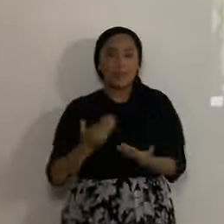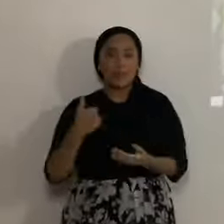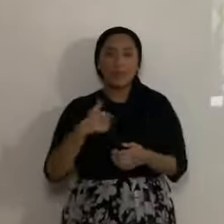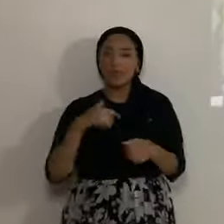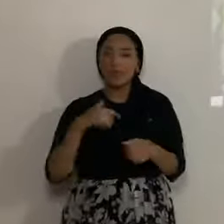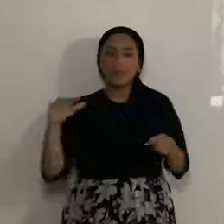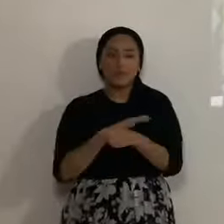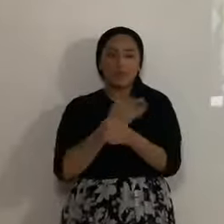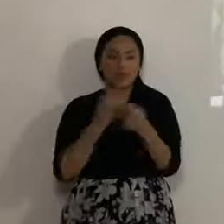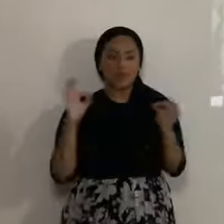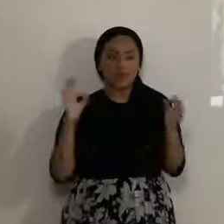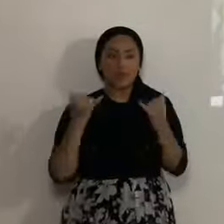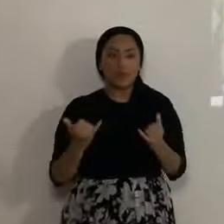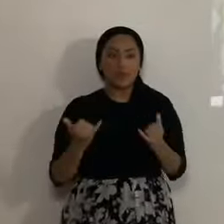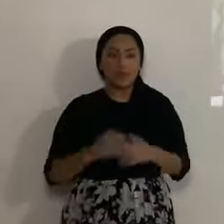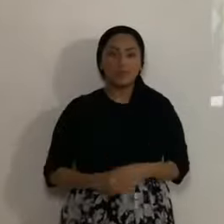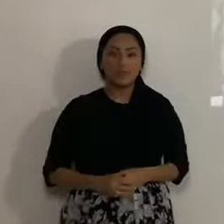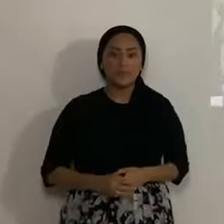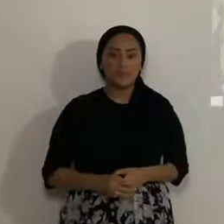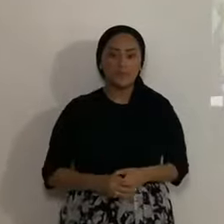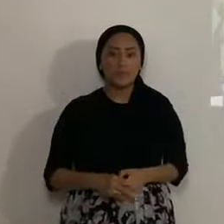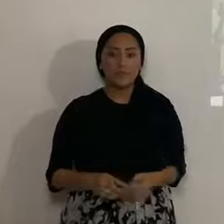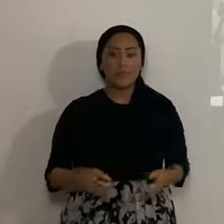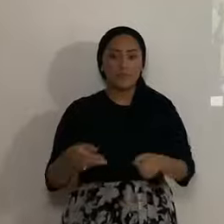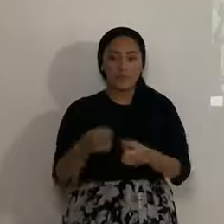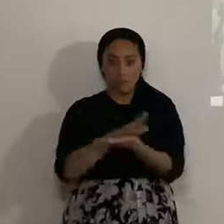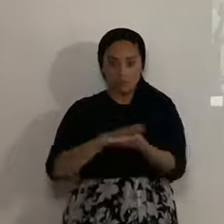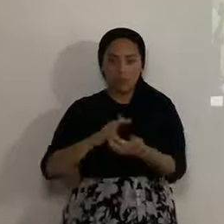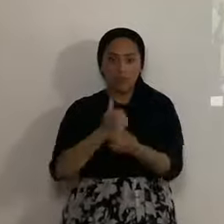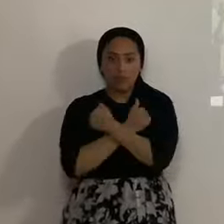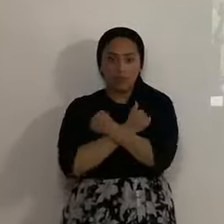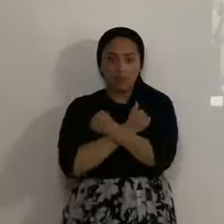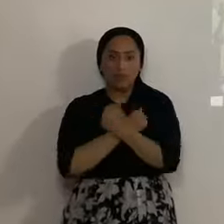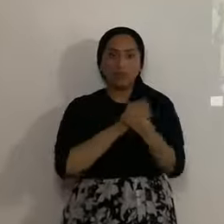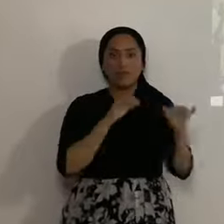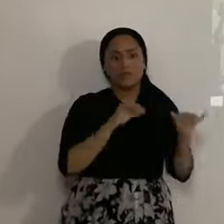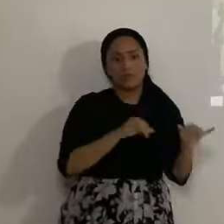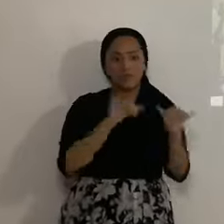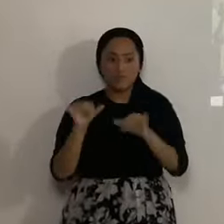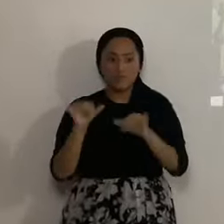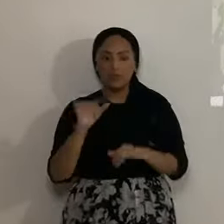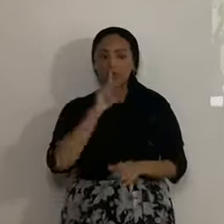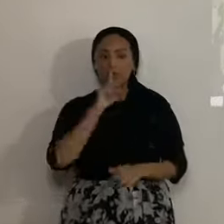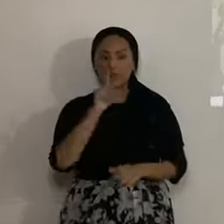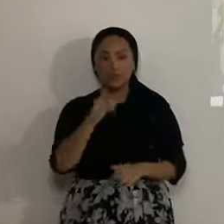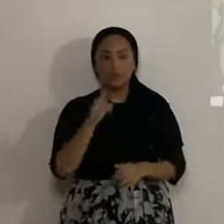libres. Ahora, el amor puro, es igual a verdad.